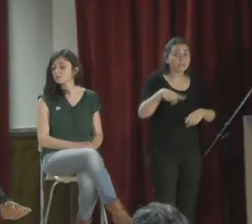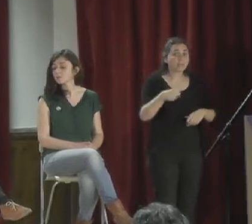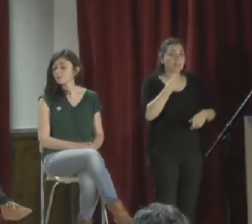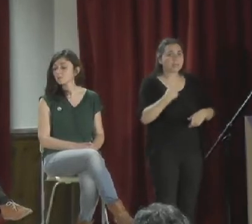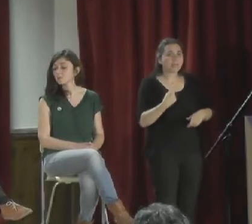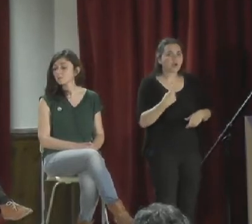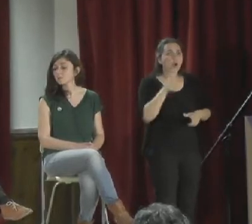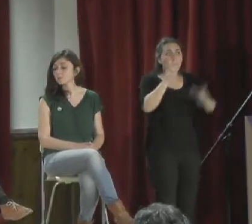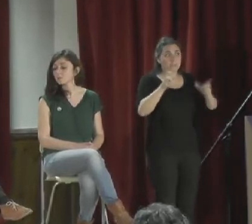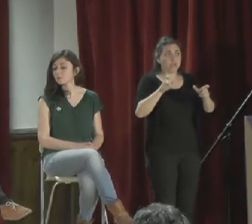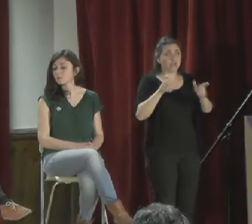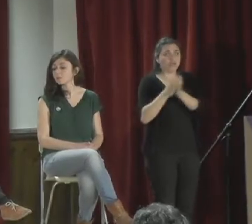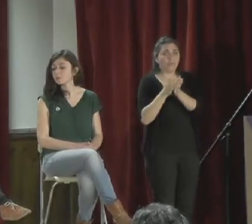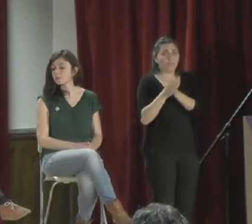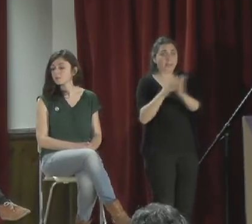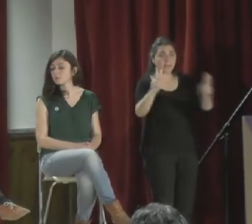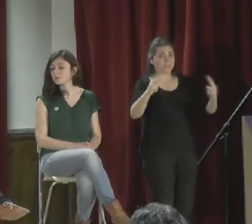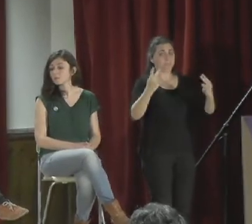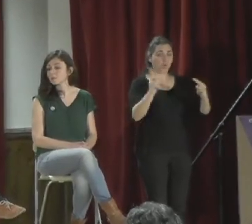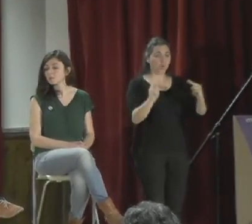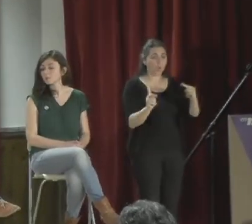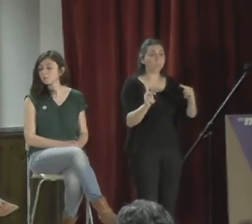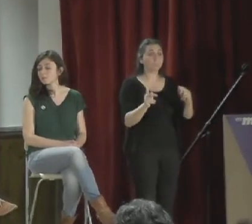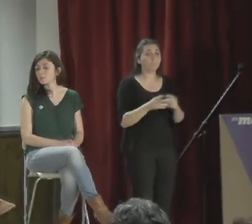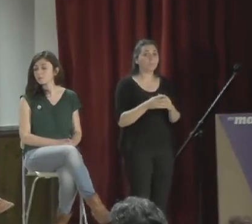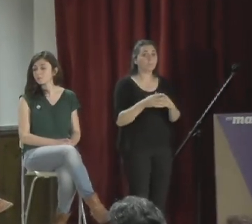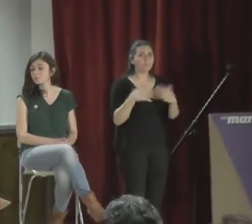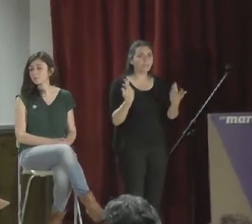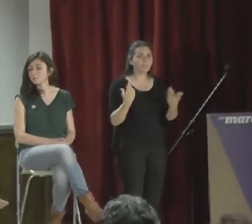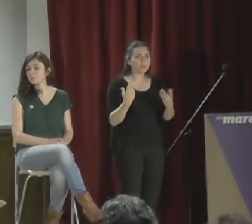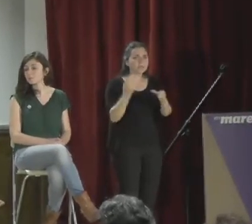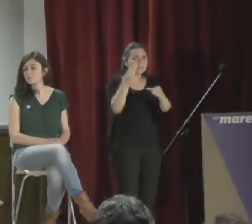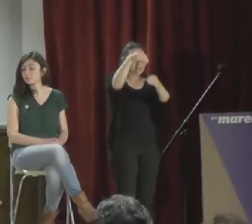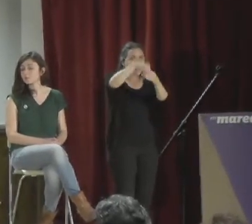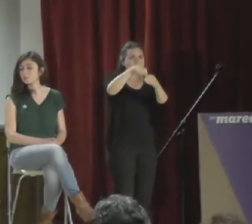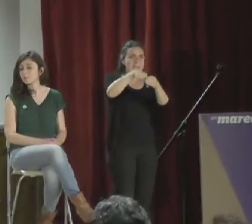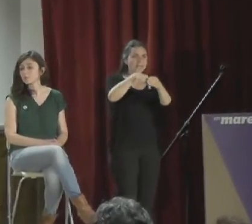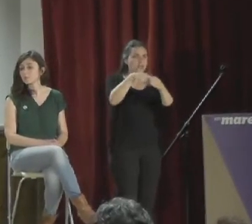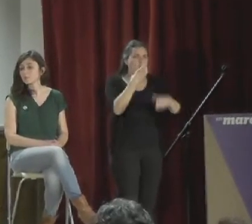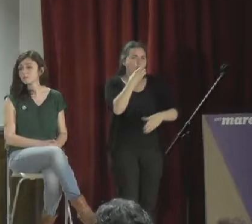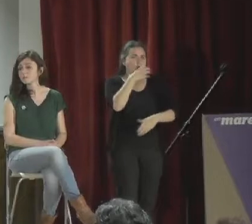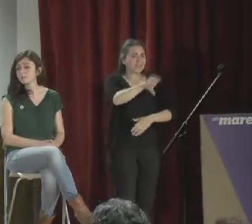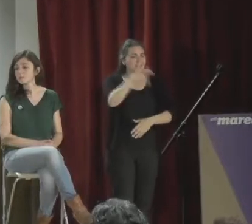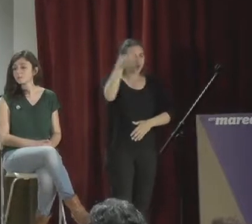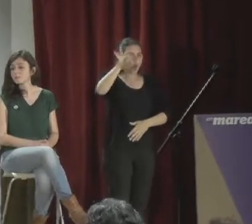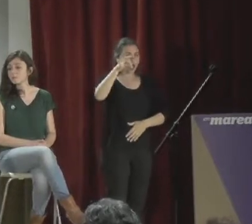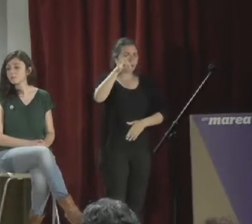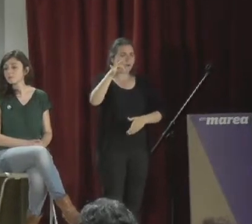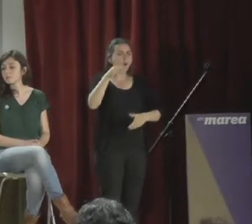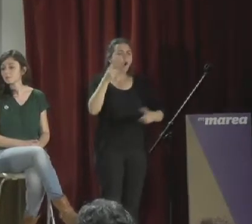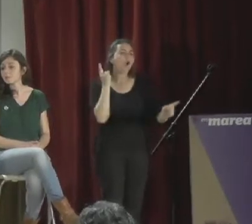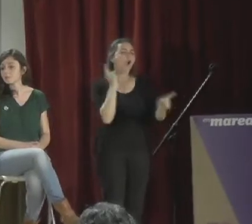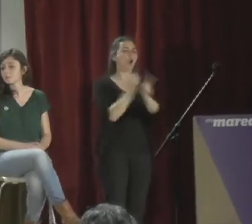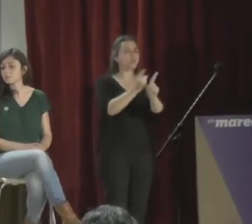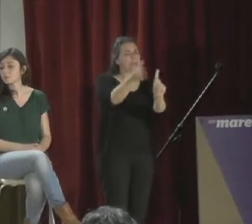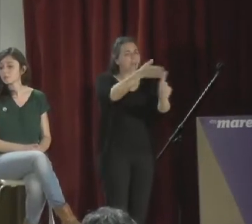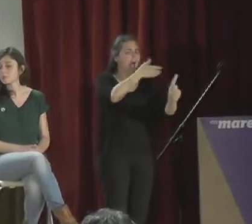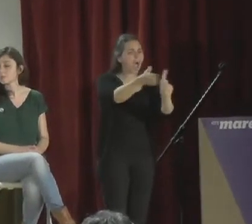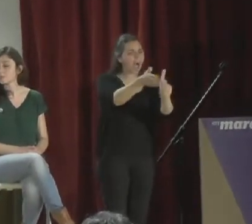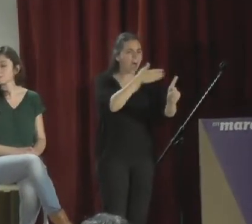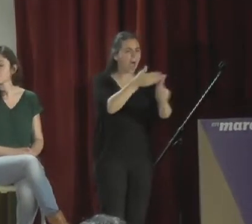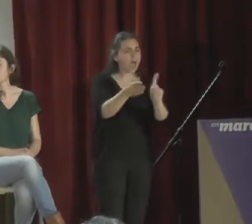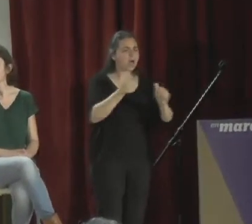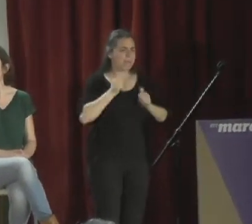que hai detrás, de xente que conforma un berro único contra esa violencia machista, contra a